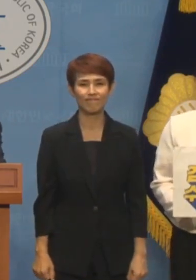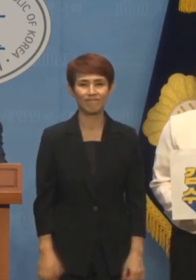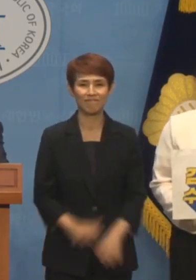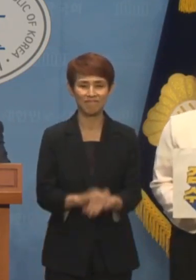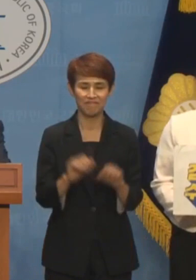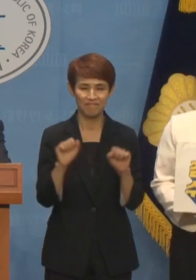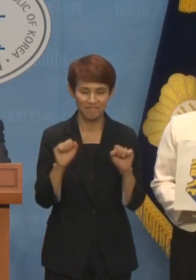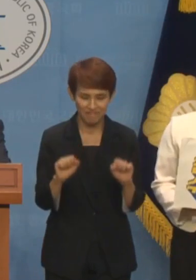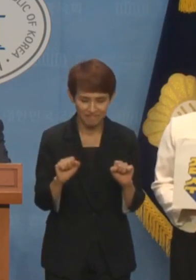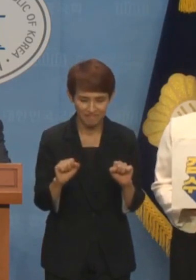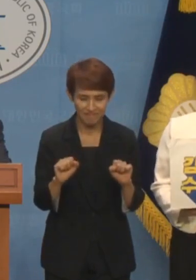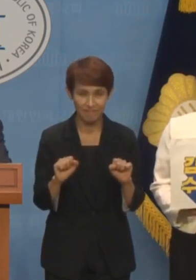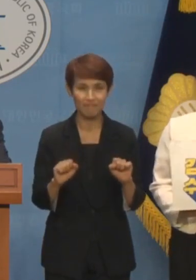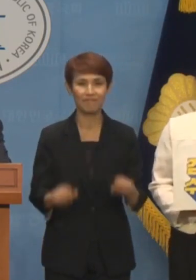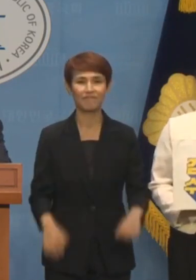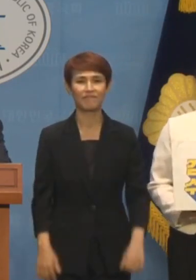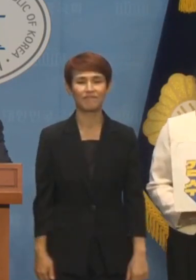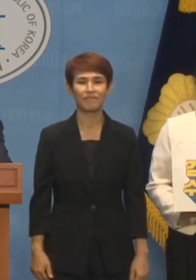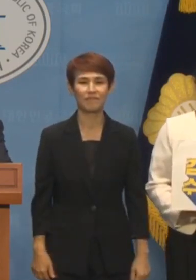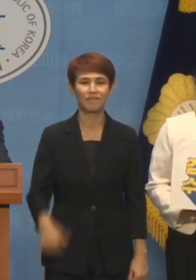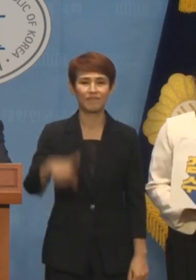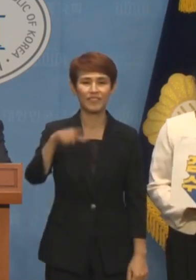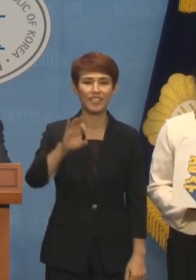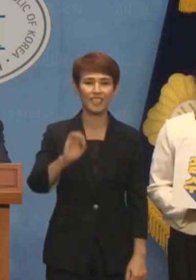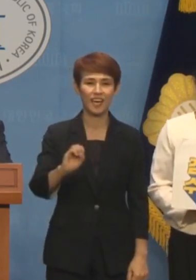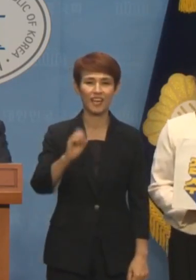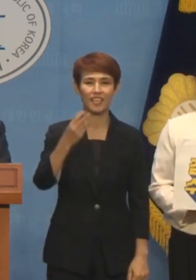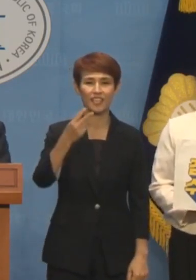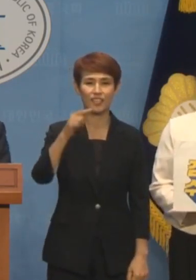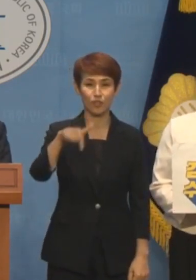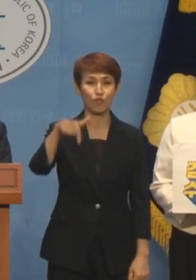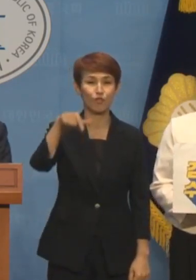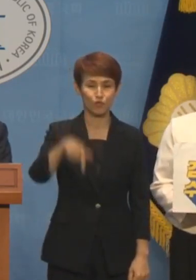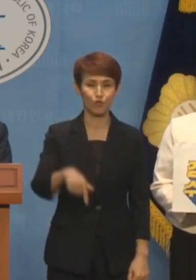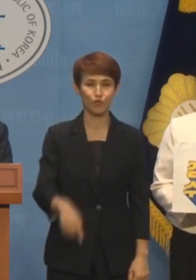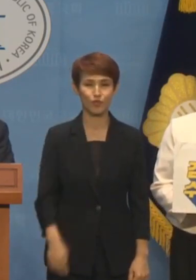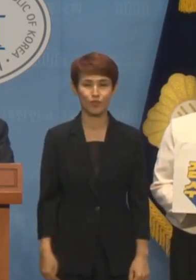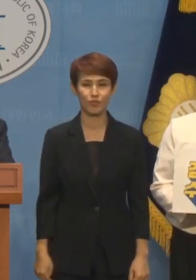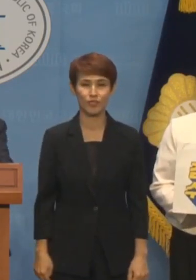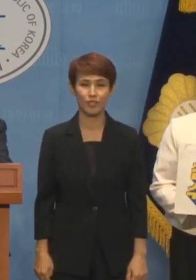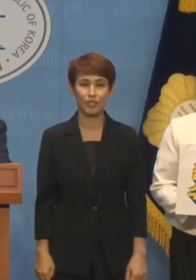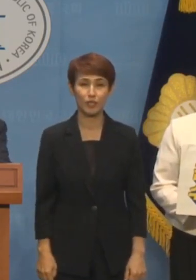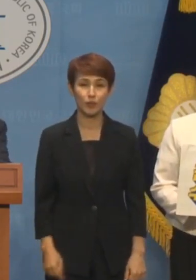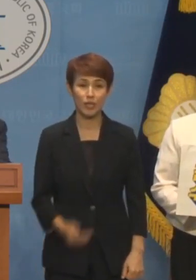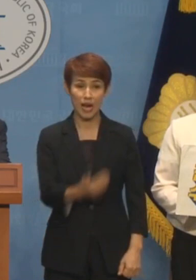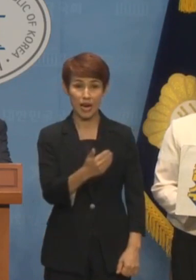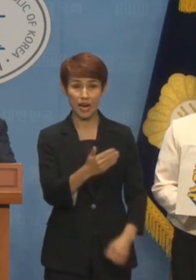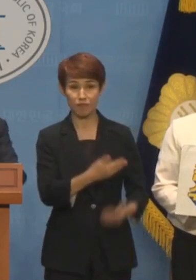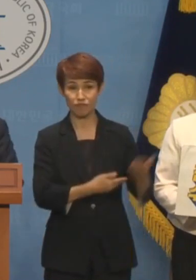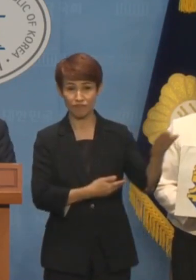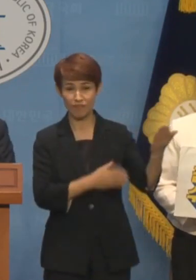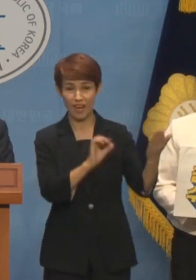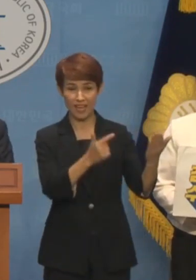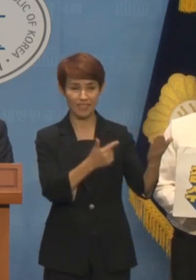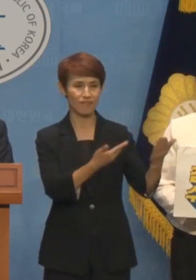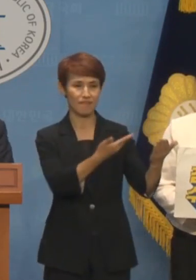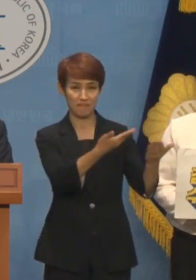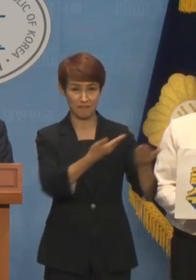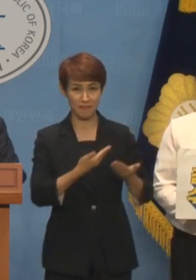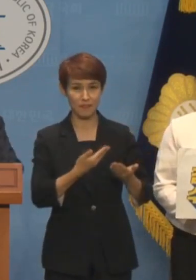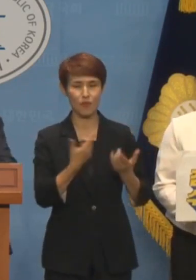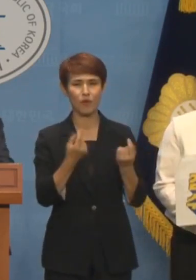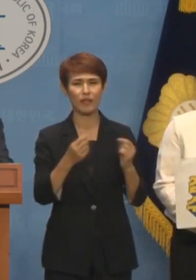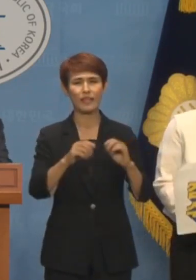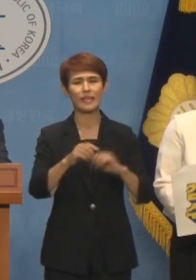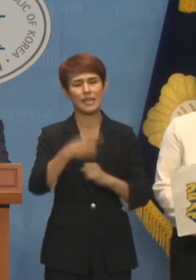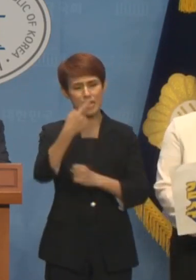인사드리겠습니다. 안양시 만안구 출신 국회의원 강덕구입니다. 우리 안진걸 소장님이 얘기한 대로